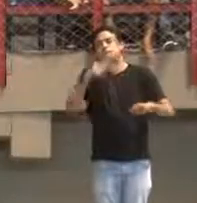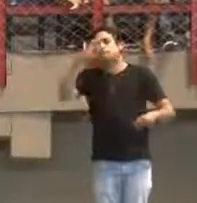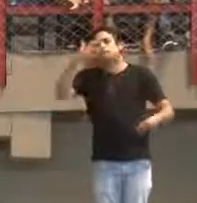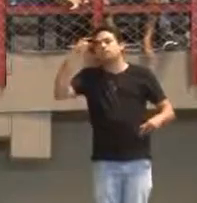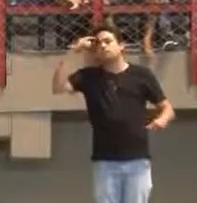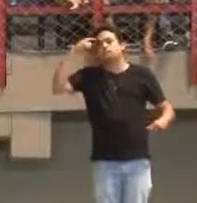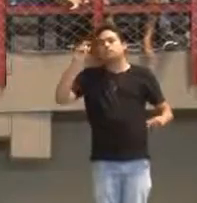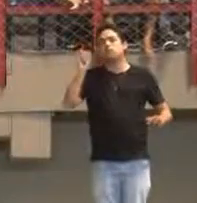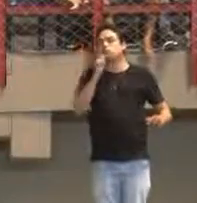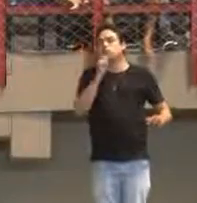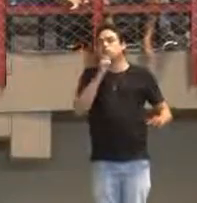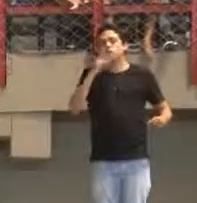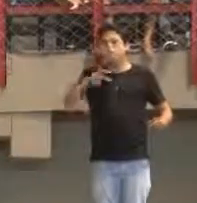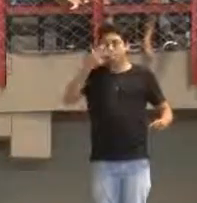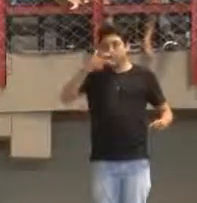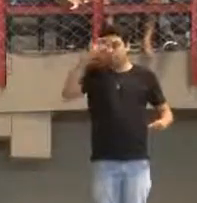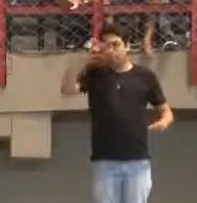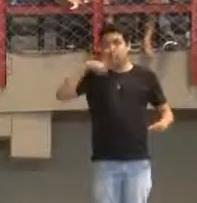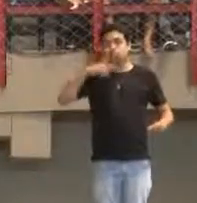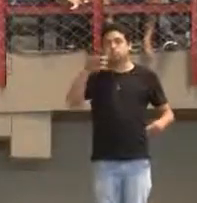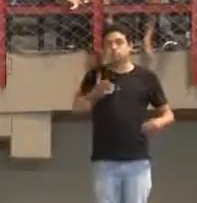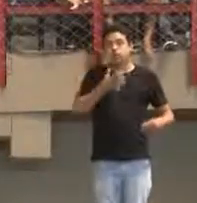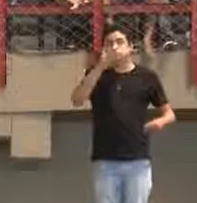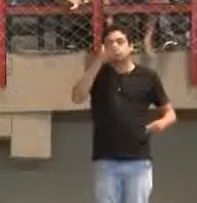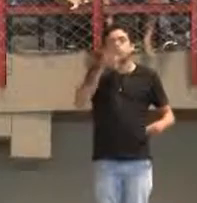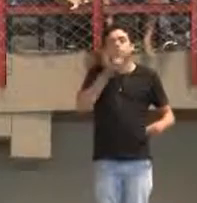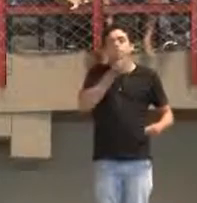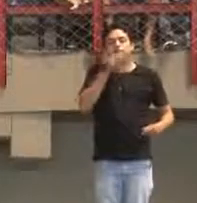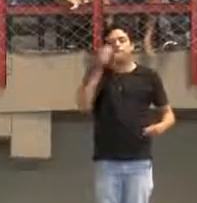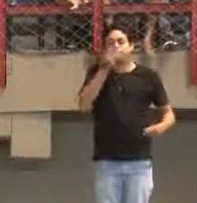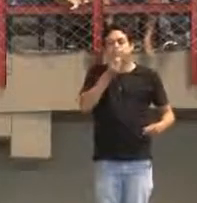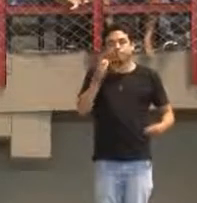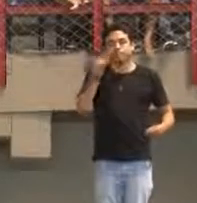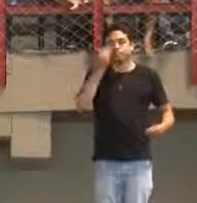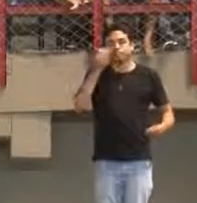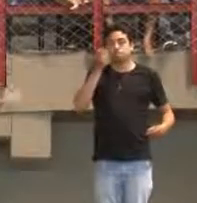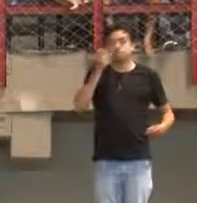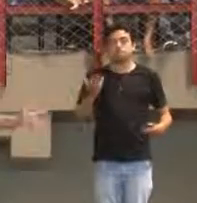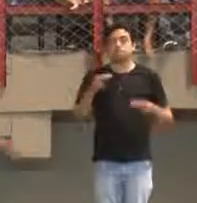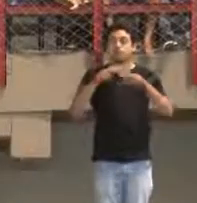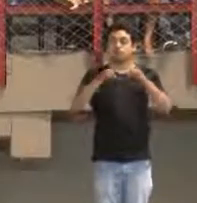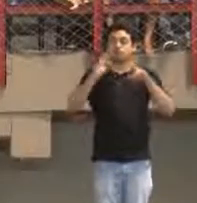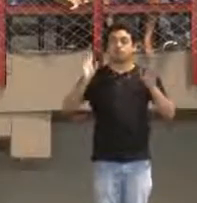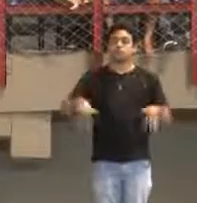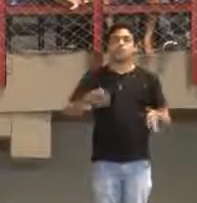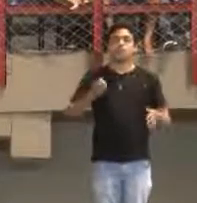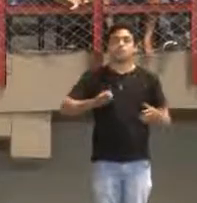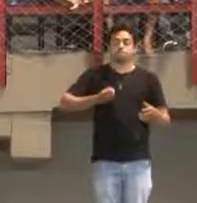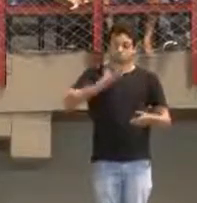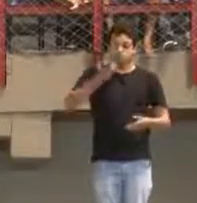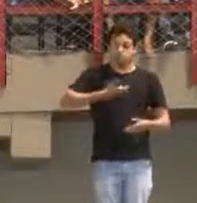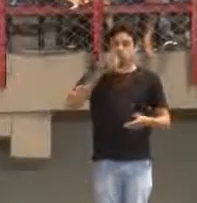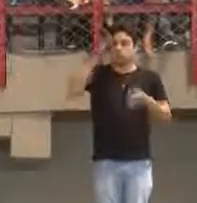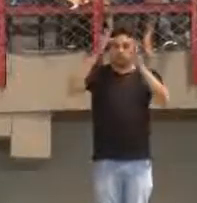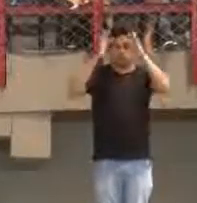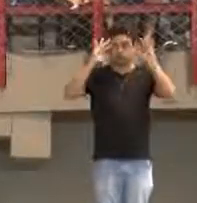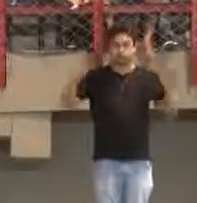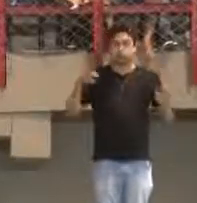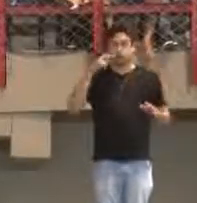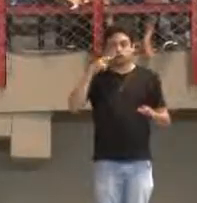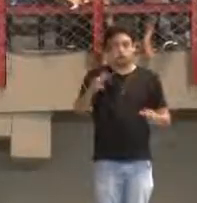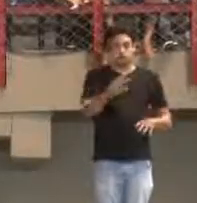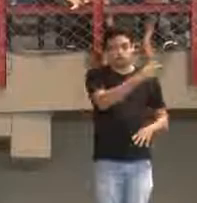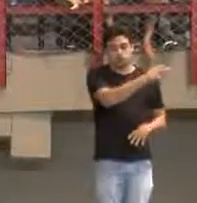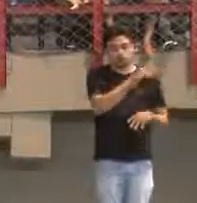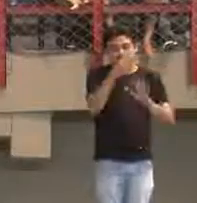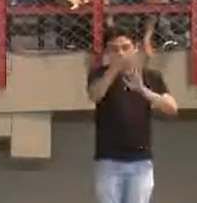não se pensa uma maçã se prova Experimenta então poesia filosófica é isso ok vamos só dar